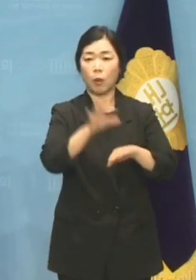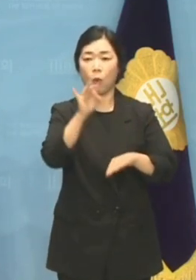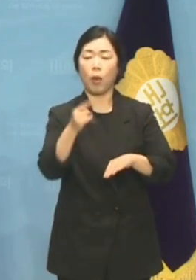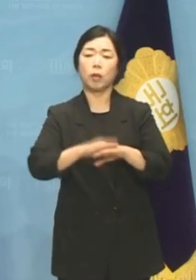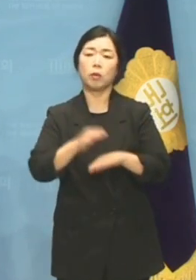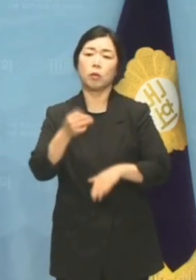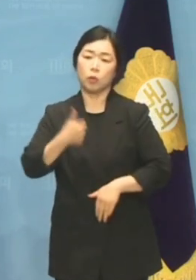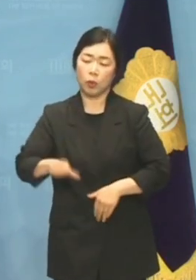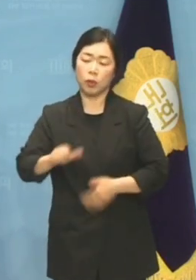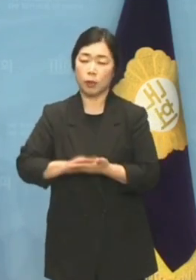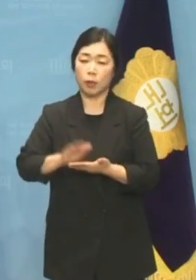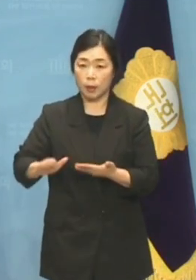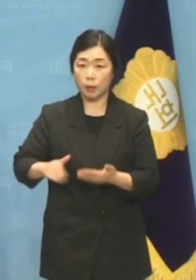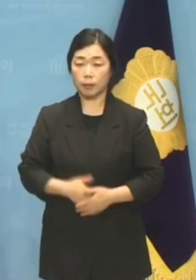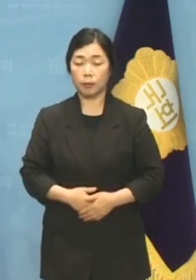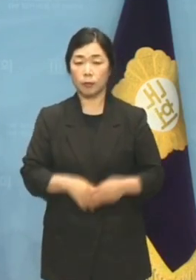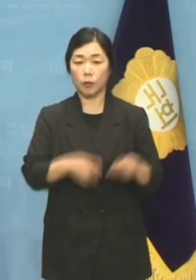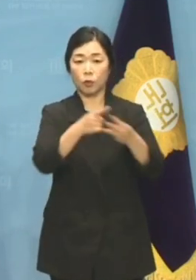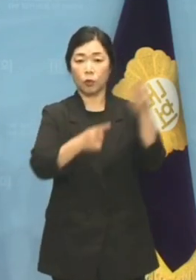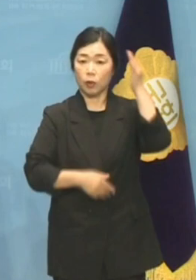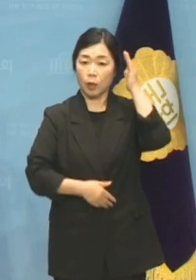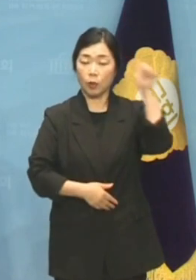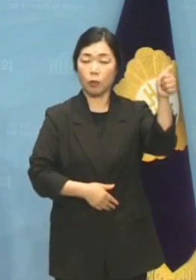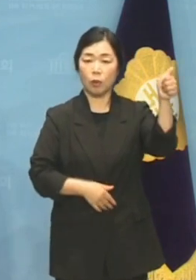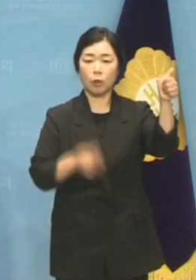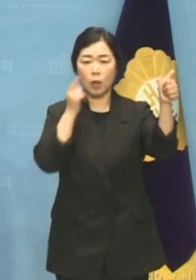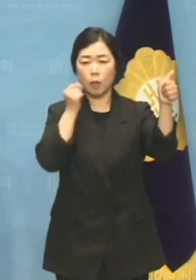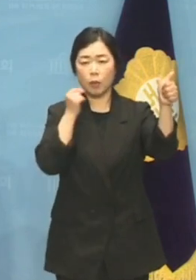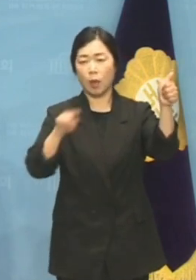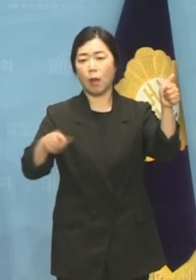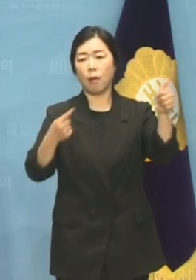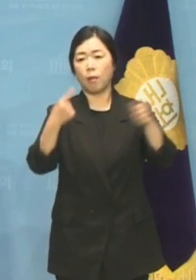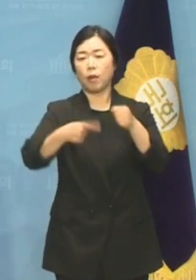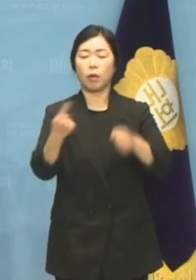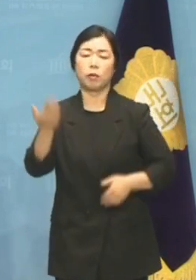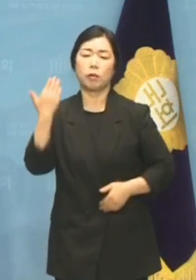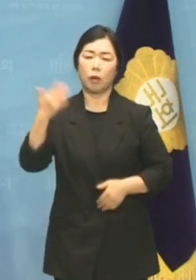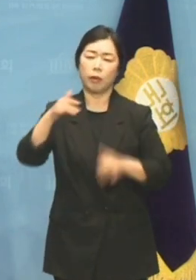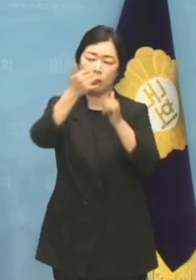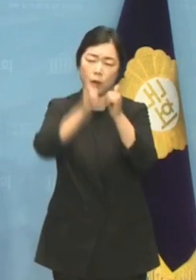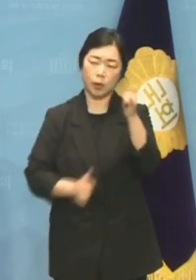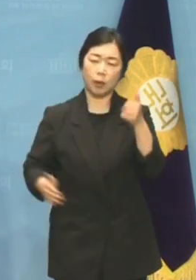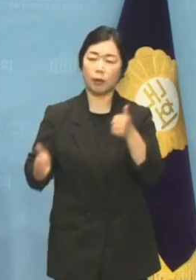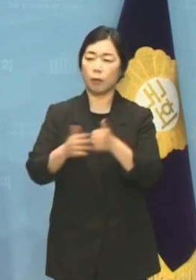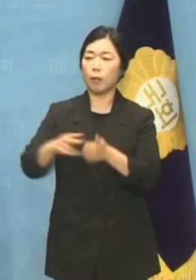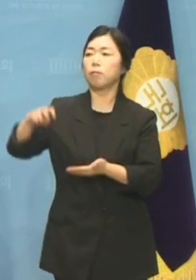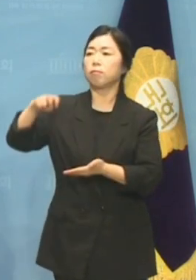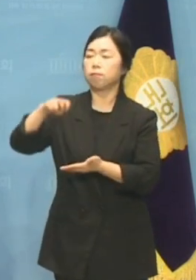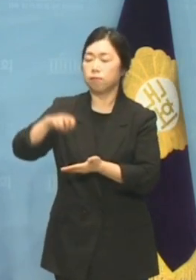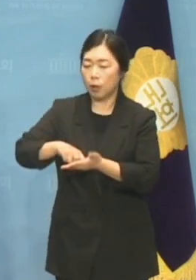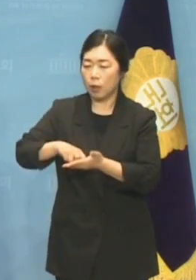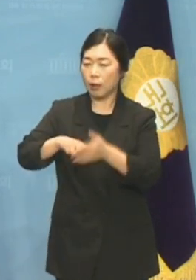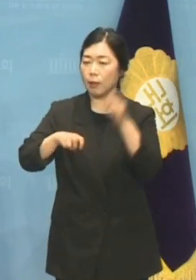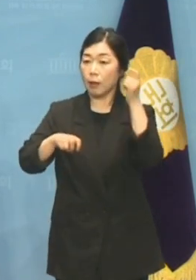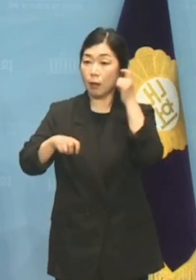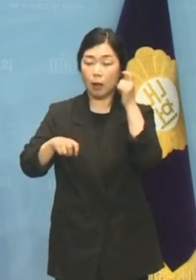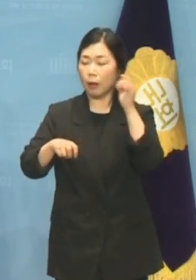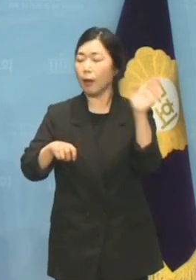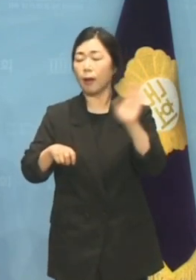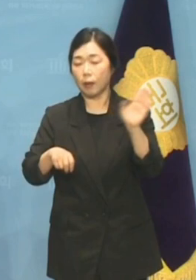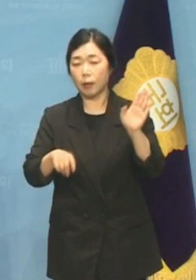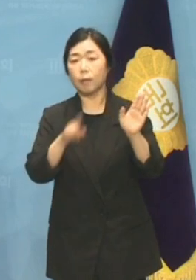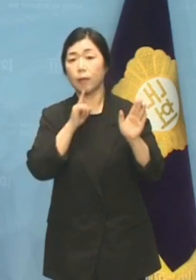의원입니다. 윤석열 대통령은 일본이 100년 전 역사 때문에 무릎을 꿇어야 한다는 생각을 받아들일 수